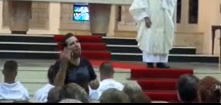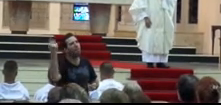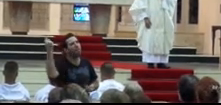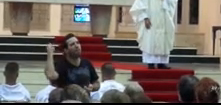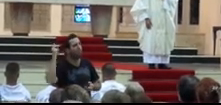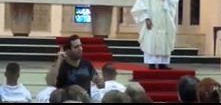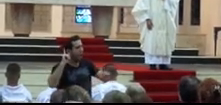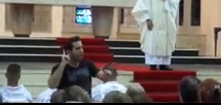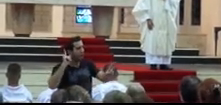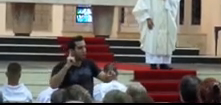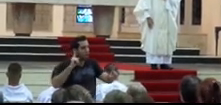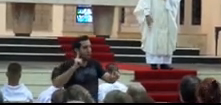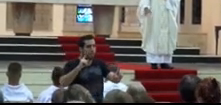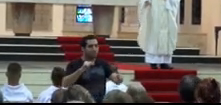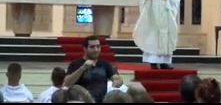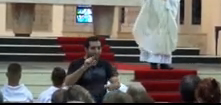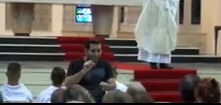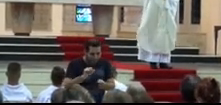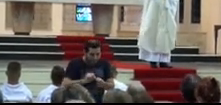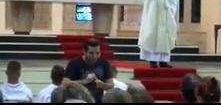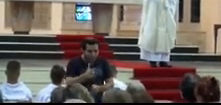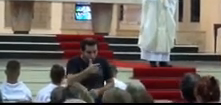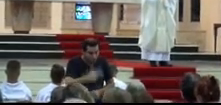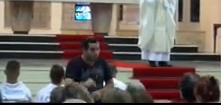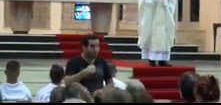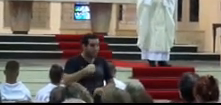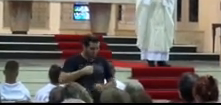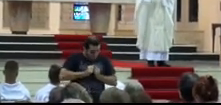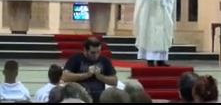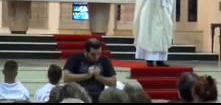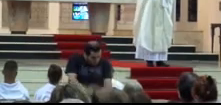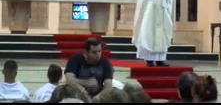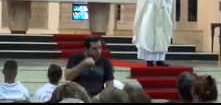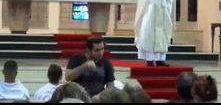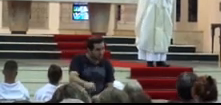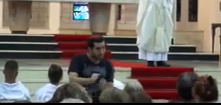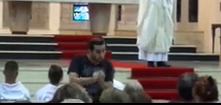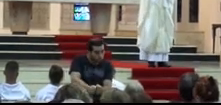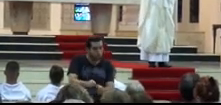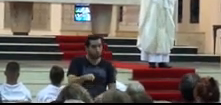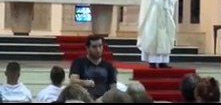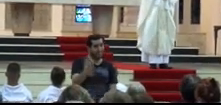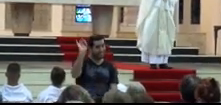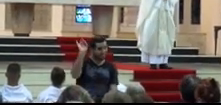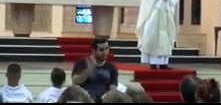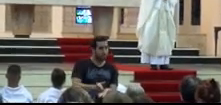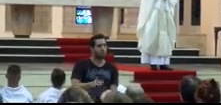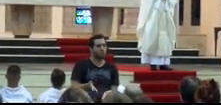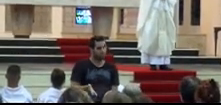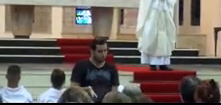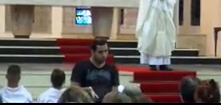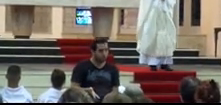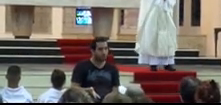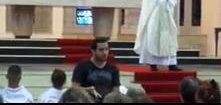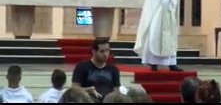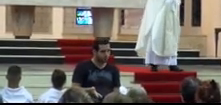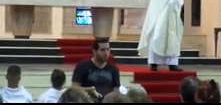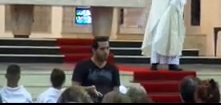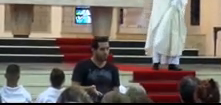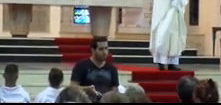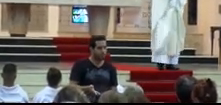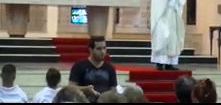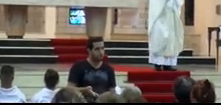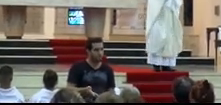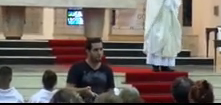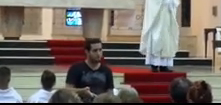vida. Diante dos apóstolos, Jesus serve. Serve aquilo que ele